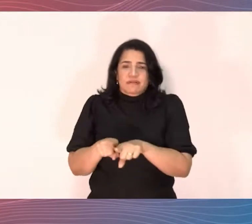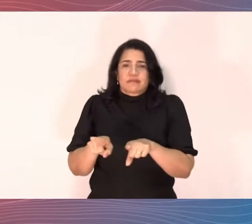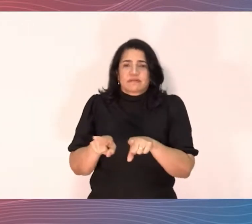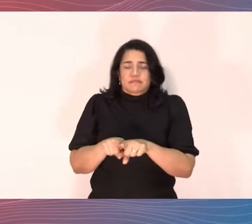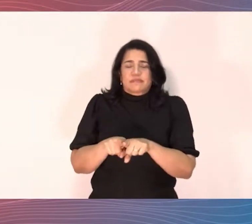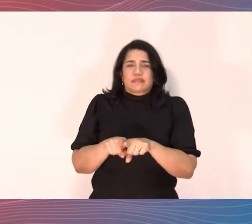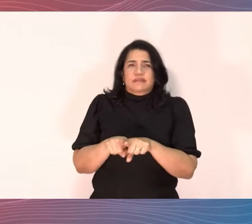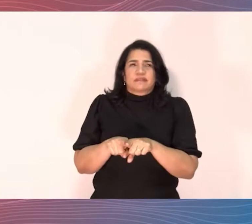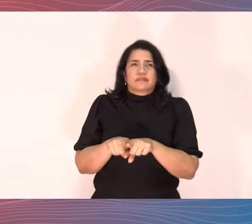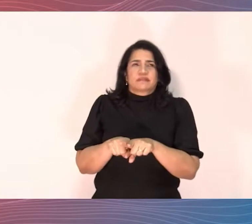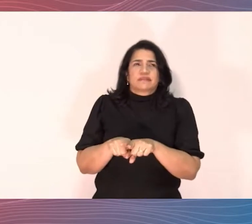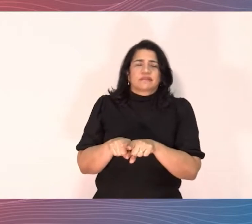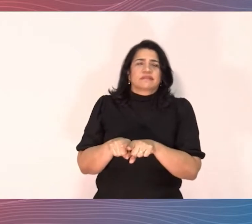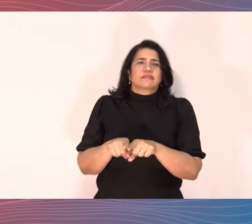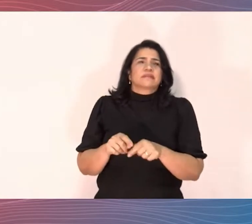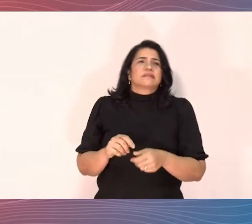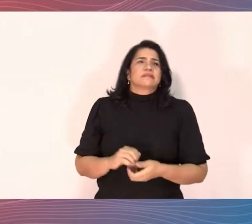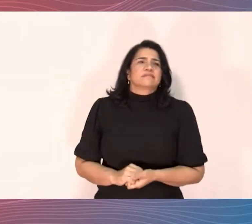tem.